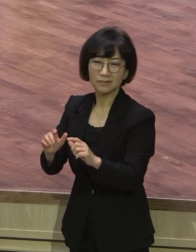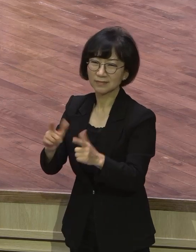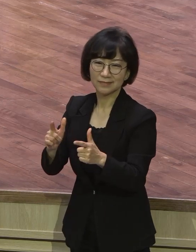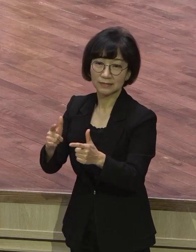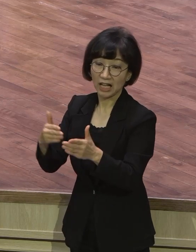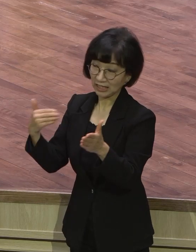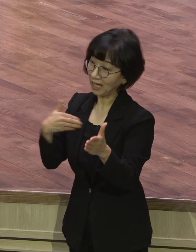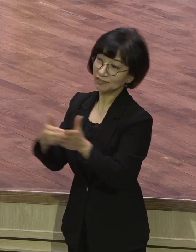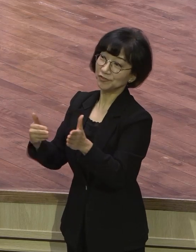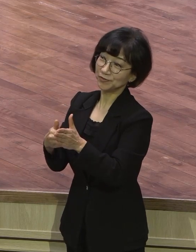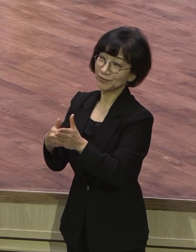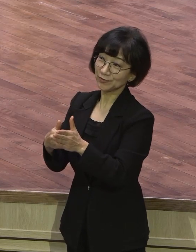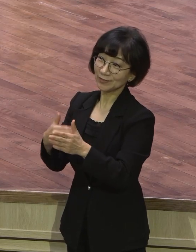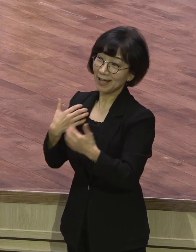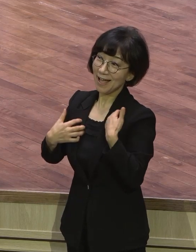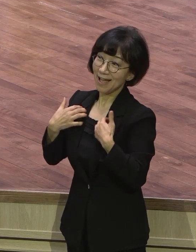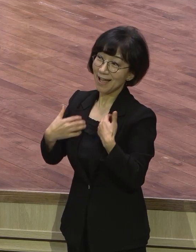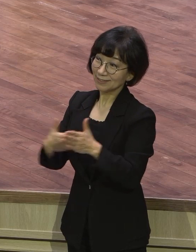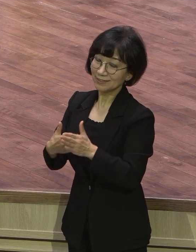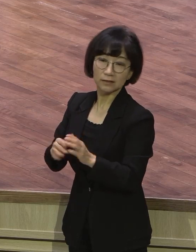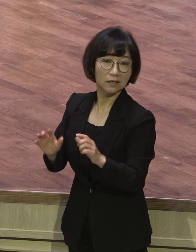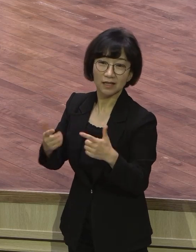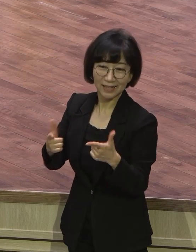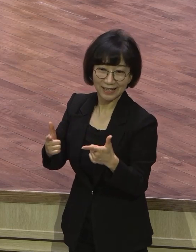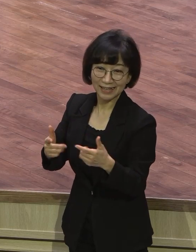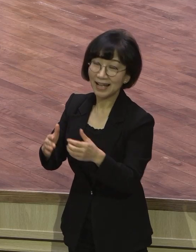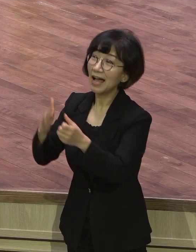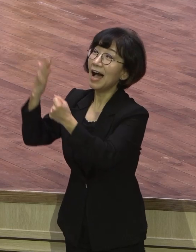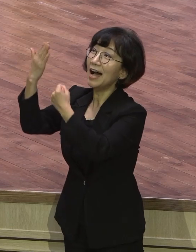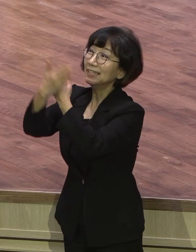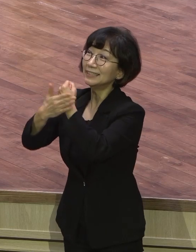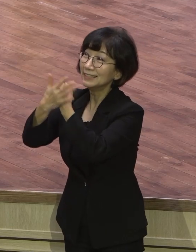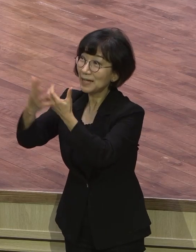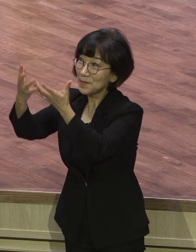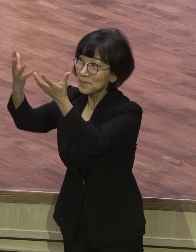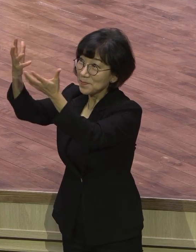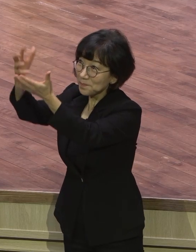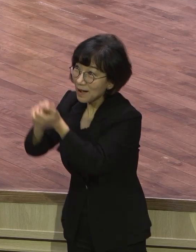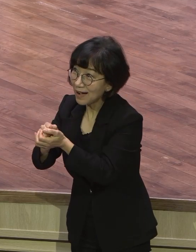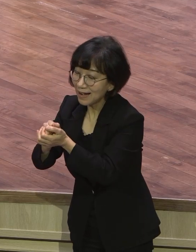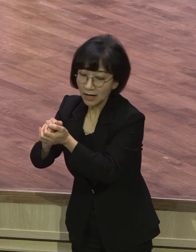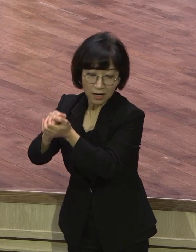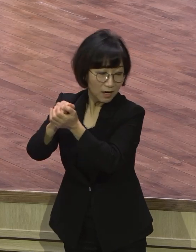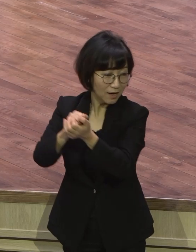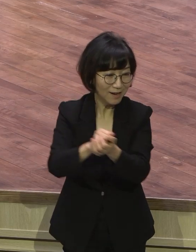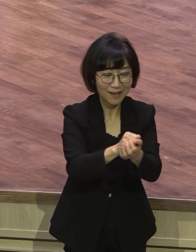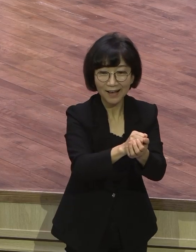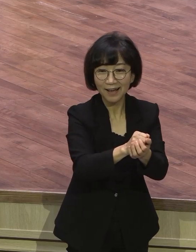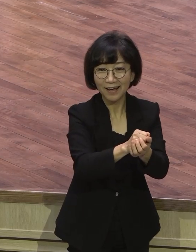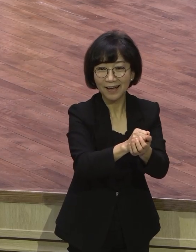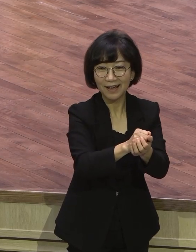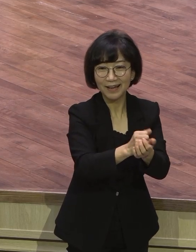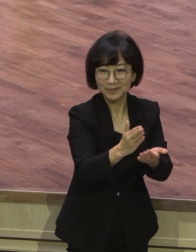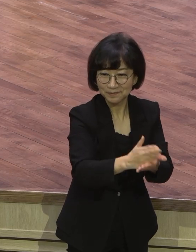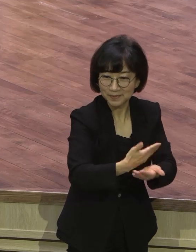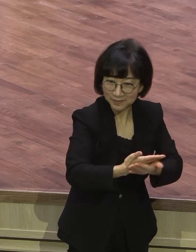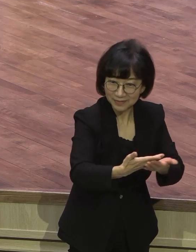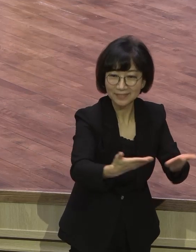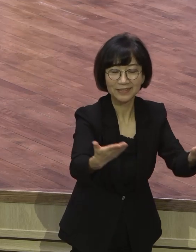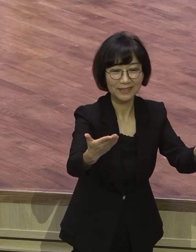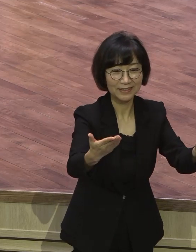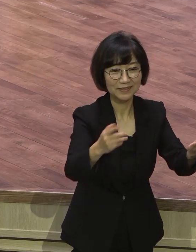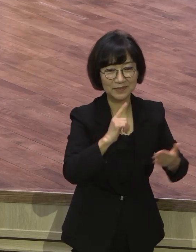나가라는 얘기예요. 너만 은혜 받고 은혜지 말고 너는 은혜 은혜 하면서 남에게 왜 은혜를 못 베푸냐 너 은혜를 받았으면 은혜 좀 베풀어 줘라.